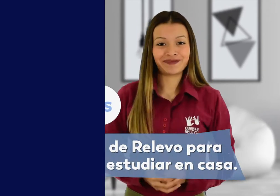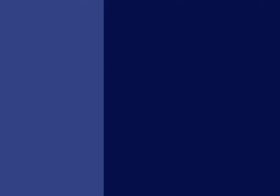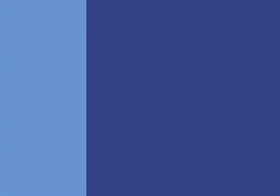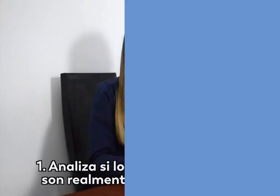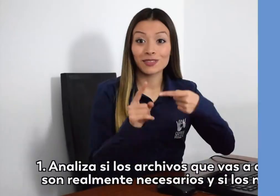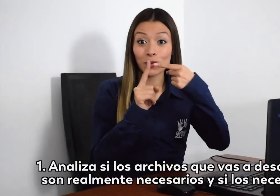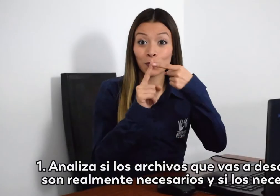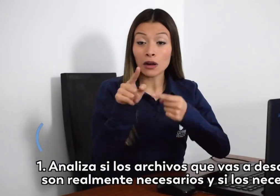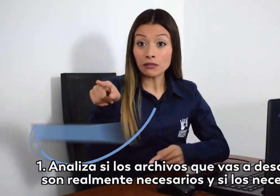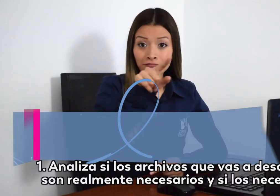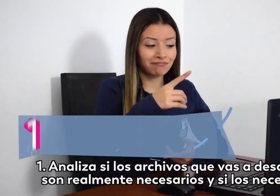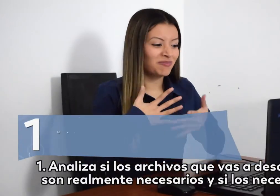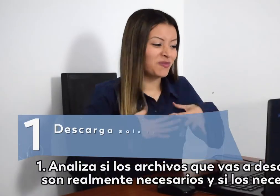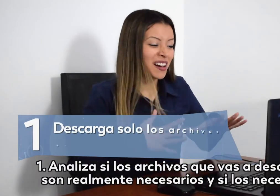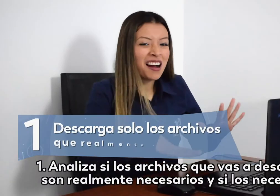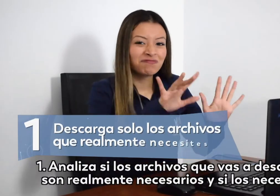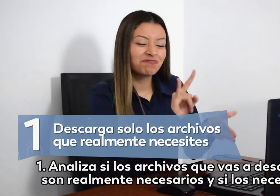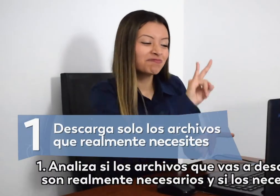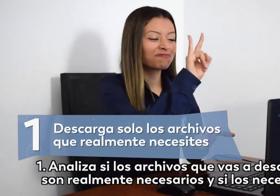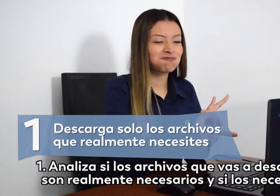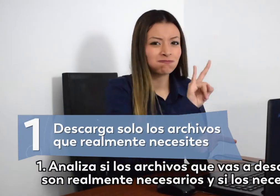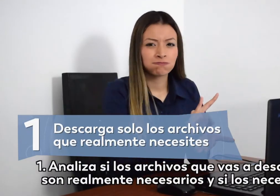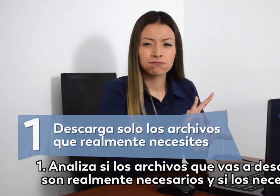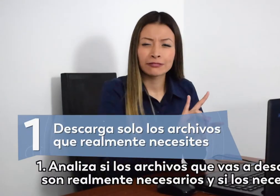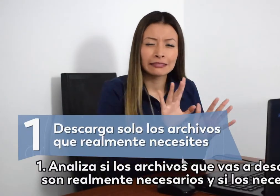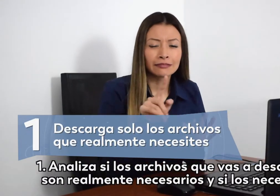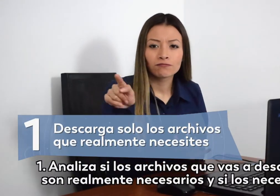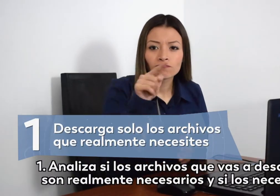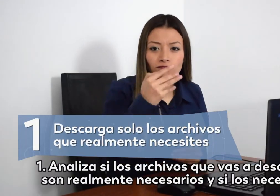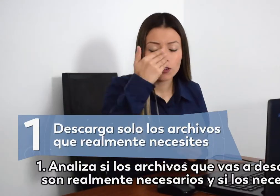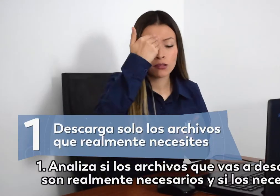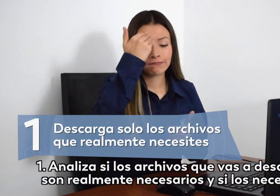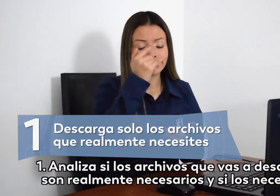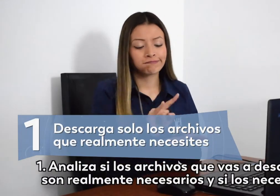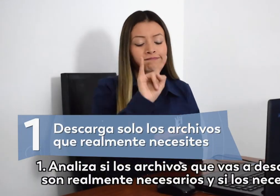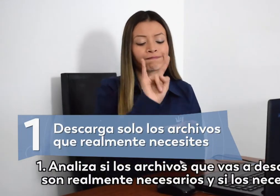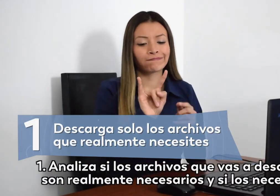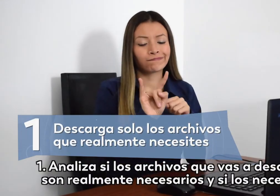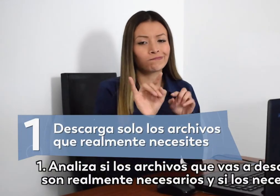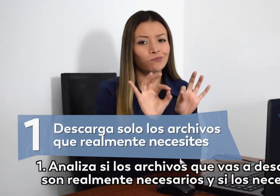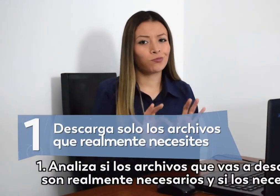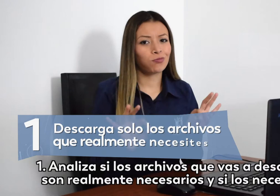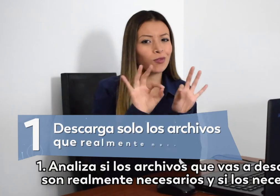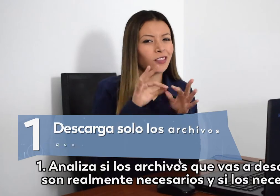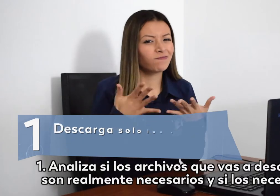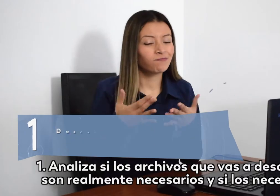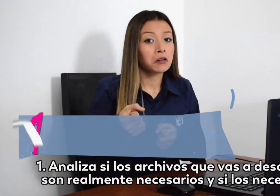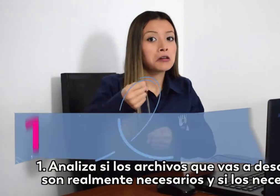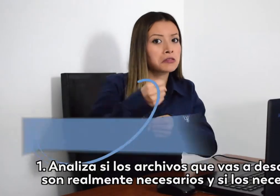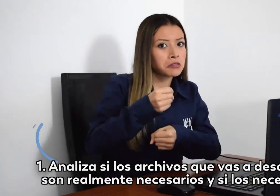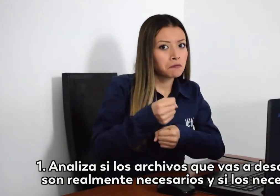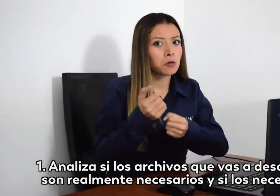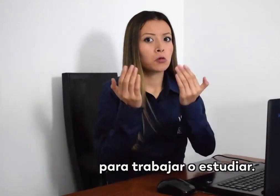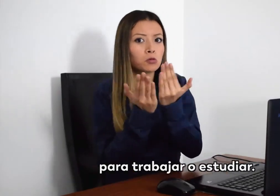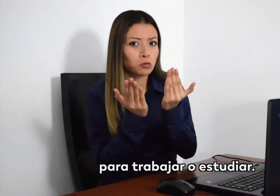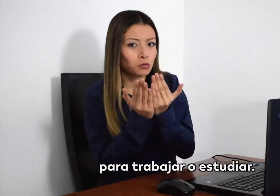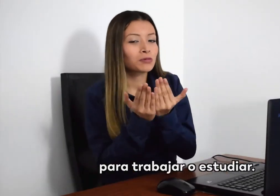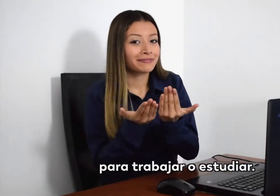ti. Primero, analízase los archivos que vas a descargar son realmente necesarios y si los necesitas para trabajar o